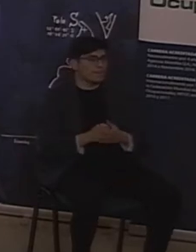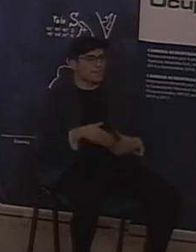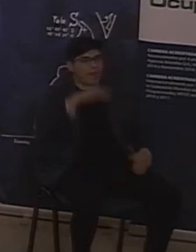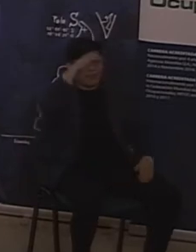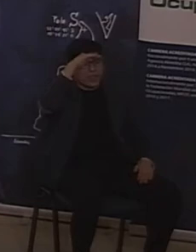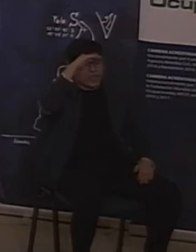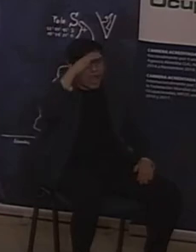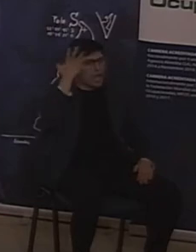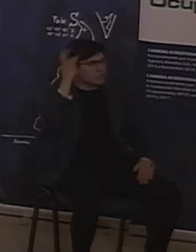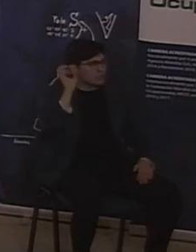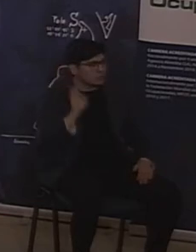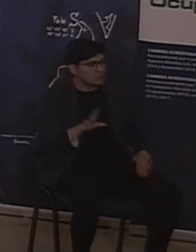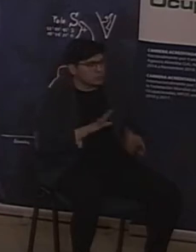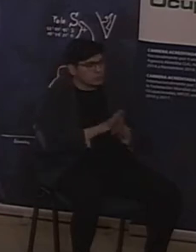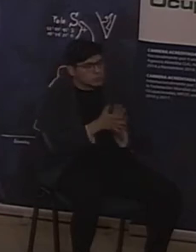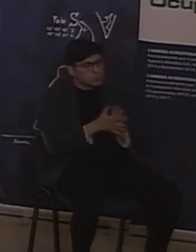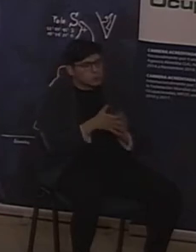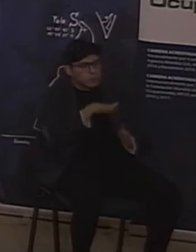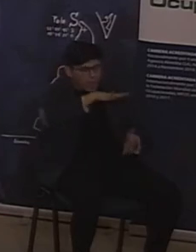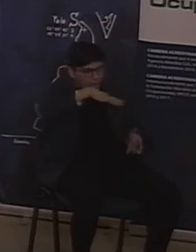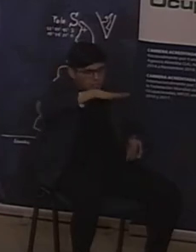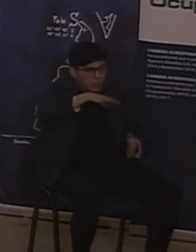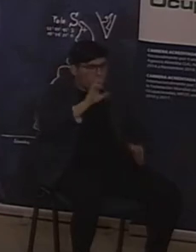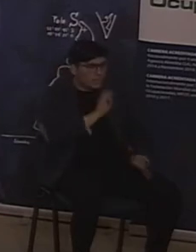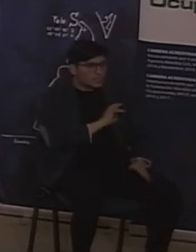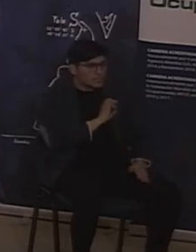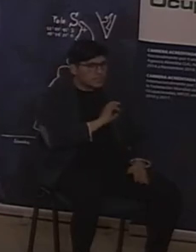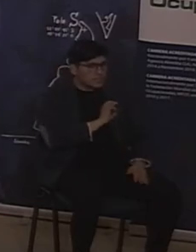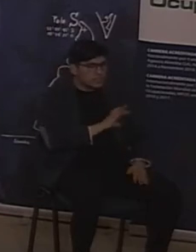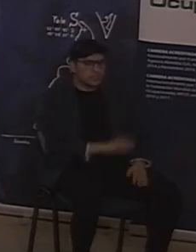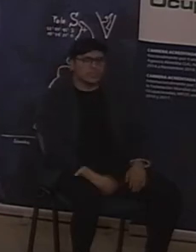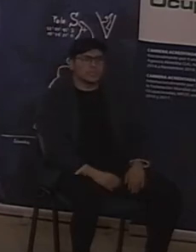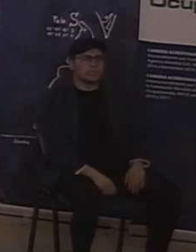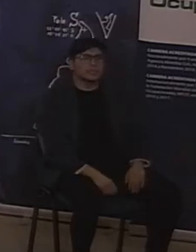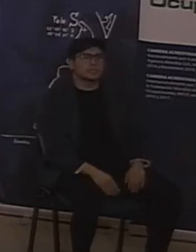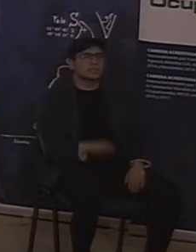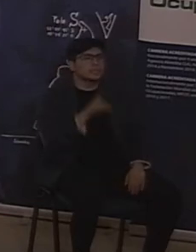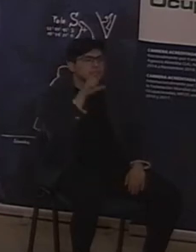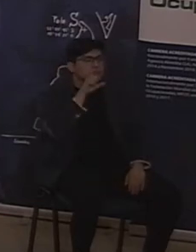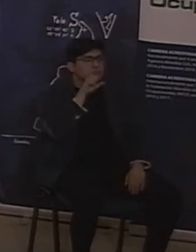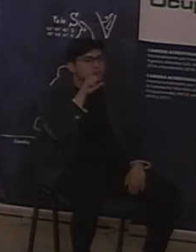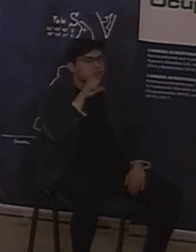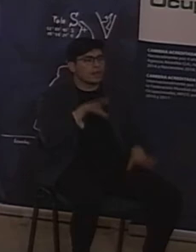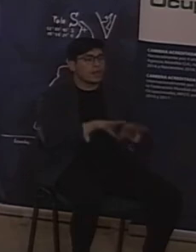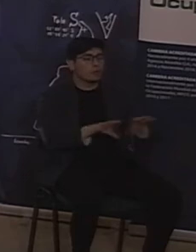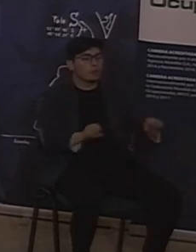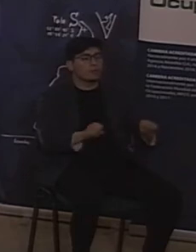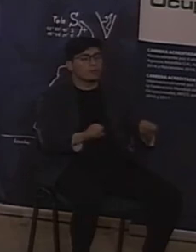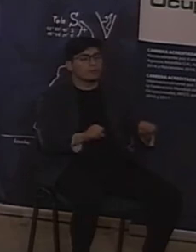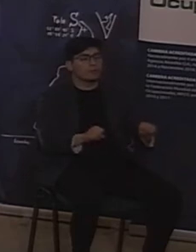quien chile tiene el cumplimiento de este pacto internacional